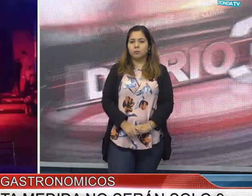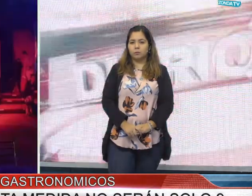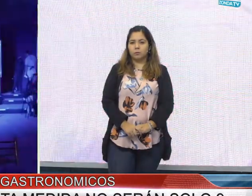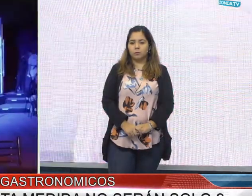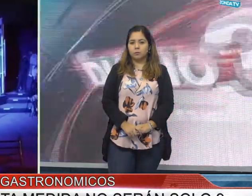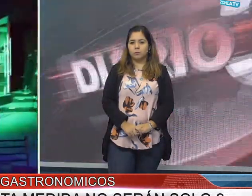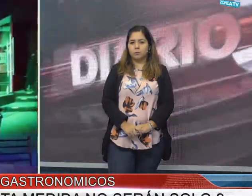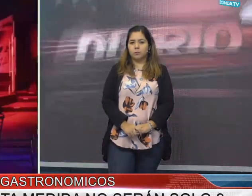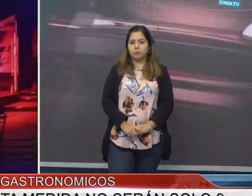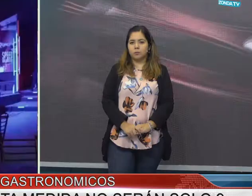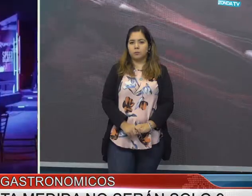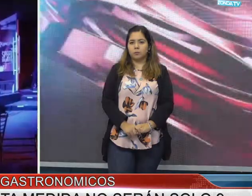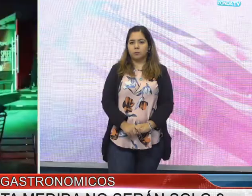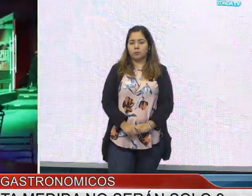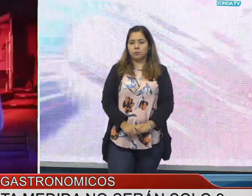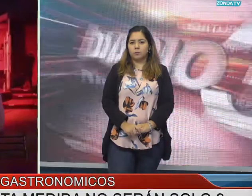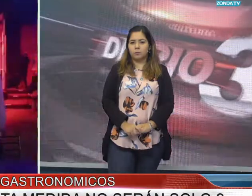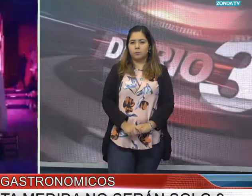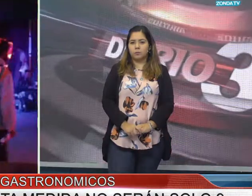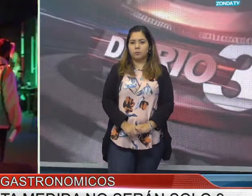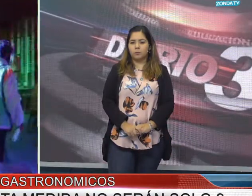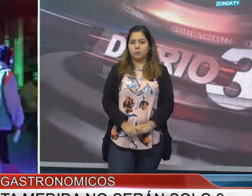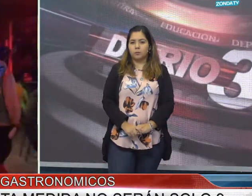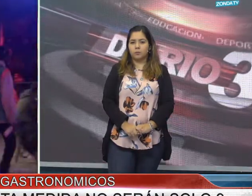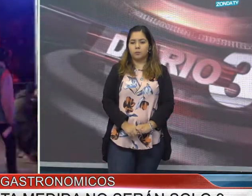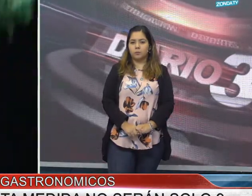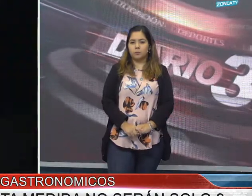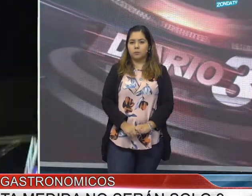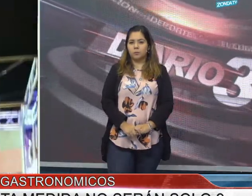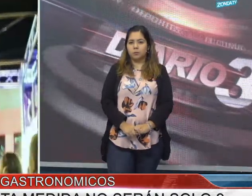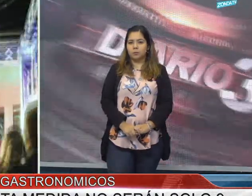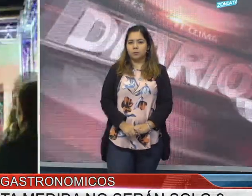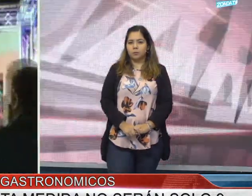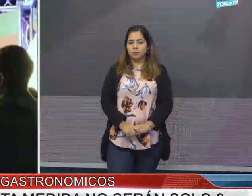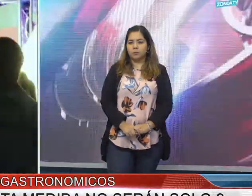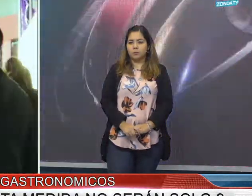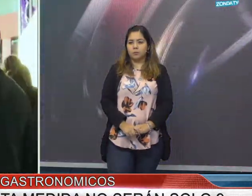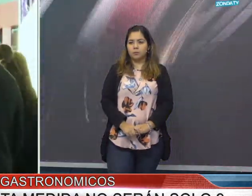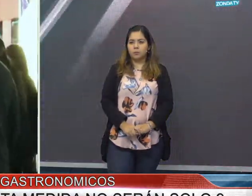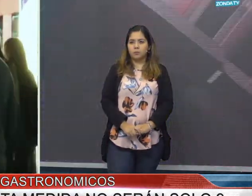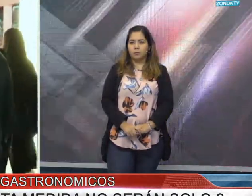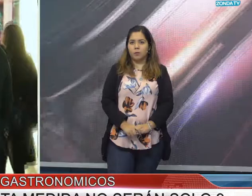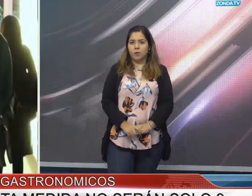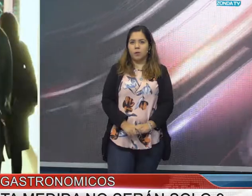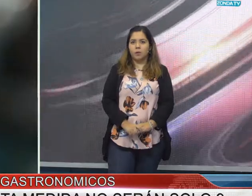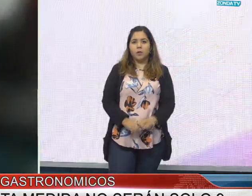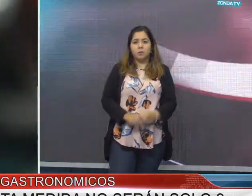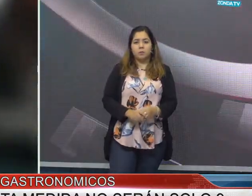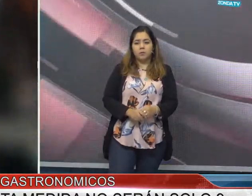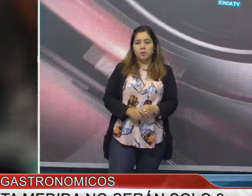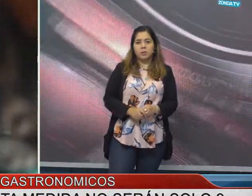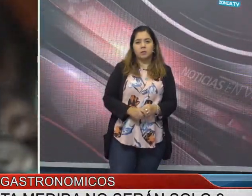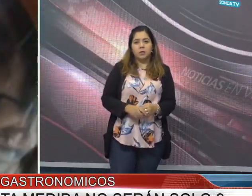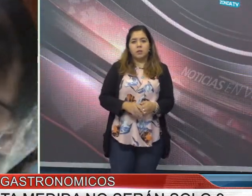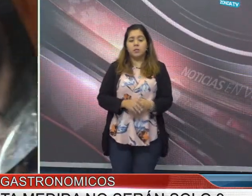No existe, porque si el gobierno no te apoya en nada, no puede obligarte a que le pague el doble a un empleado. Claro. ¿Me entiendes?